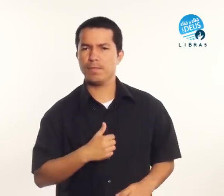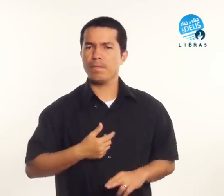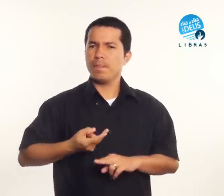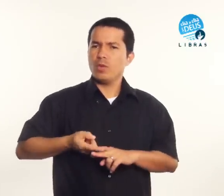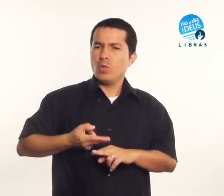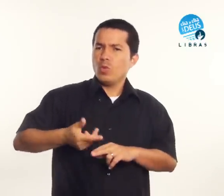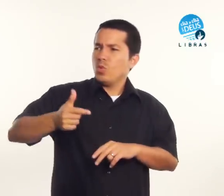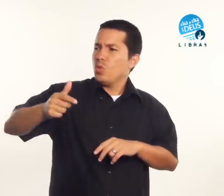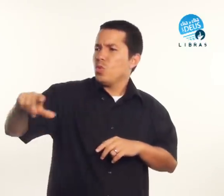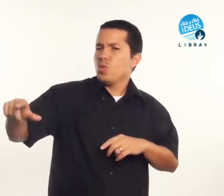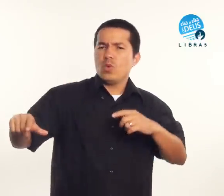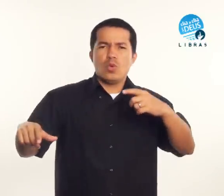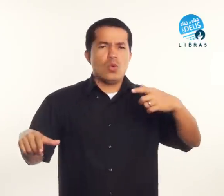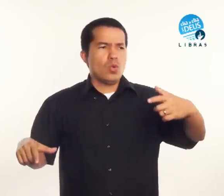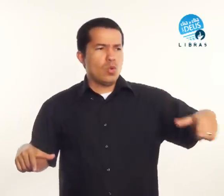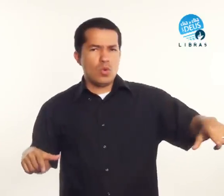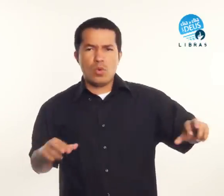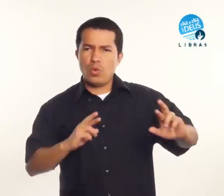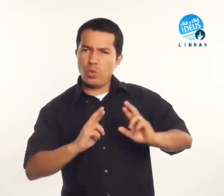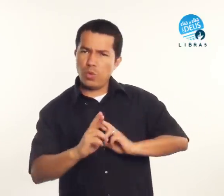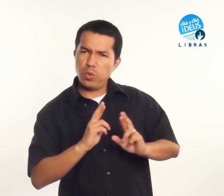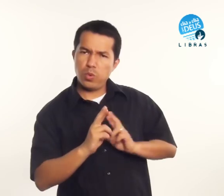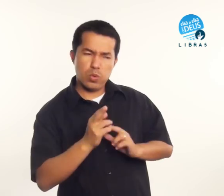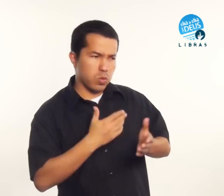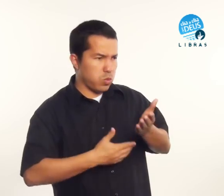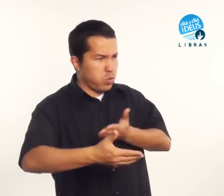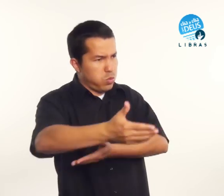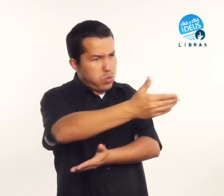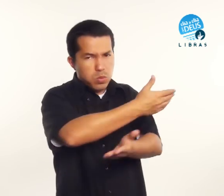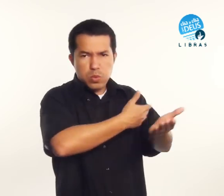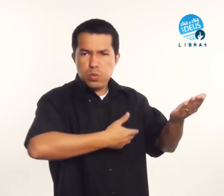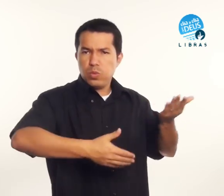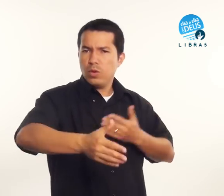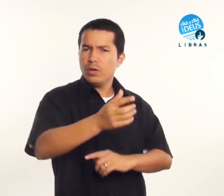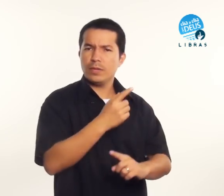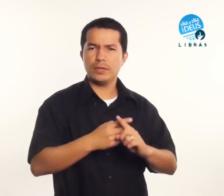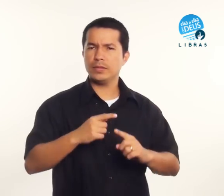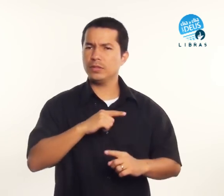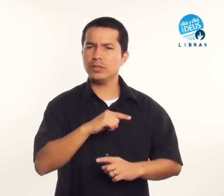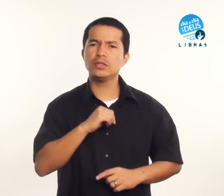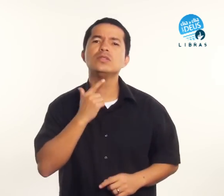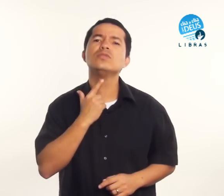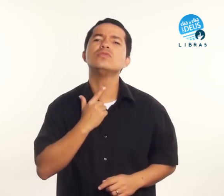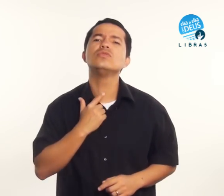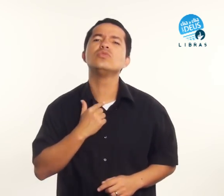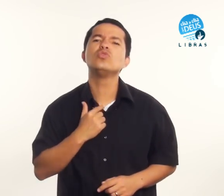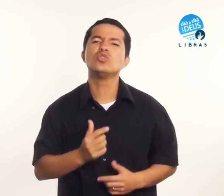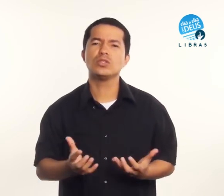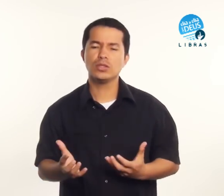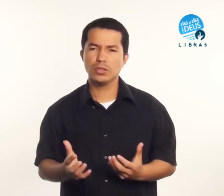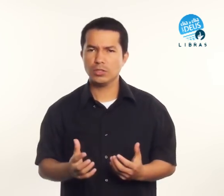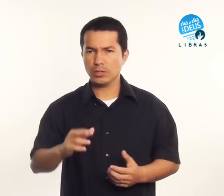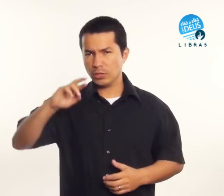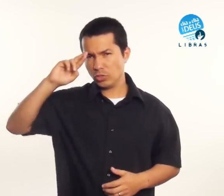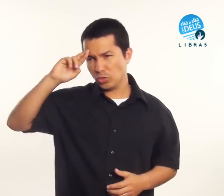então outras relações pessoais, onde esse desejo de ser o chefe, de mandar, de fazer,